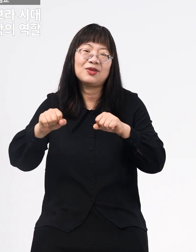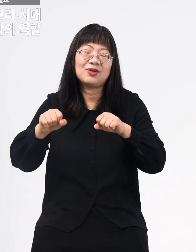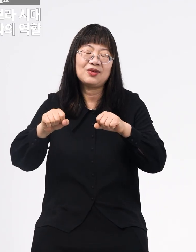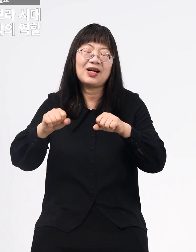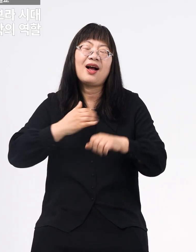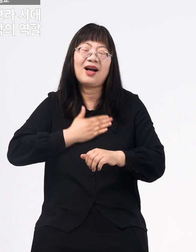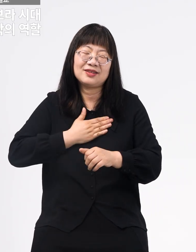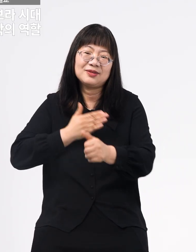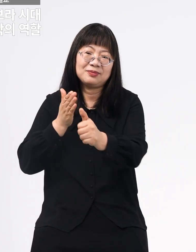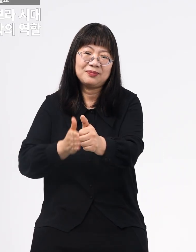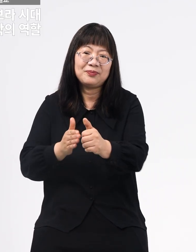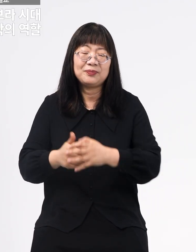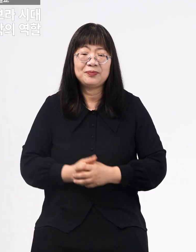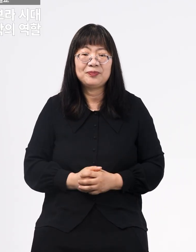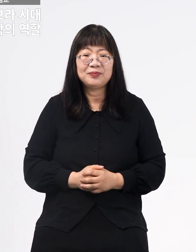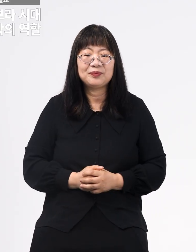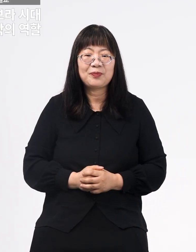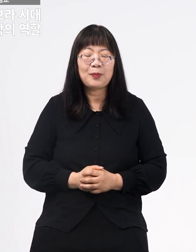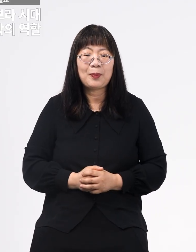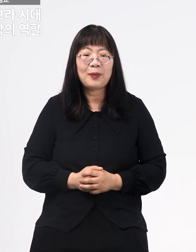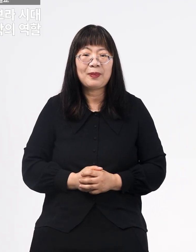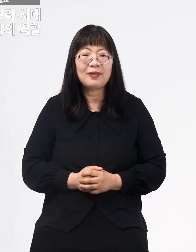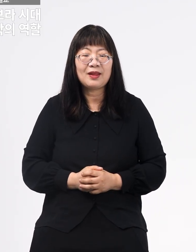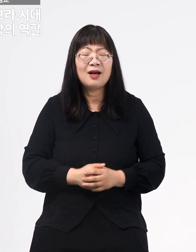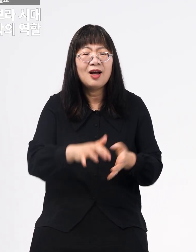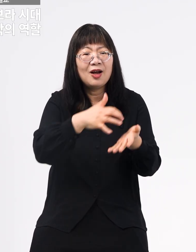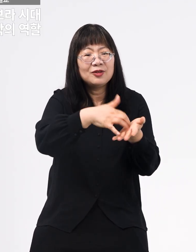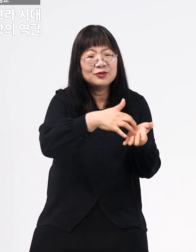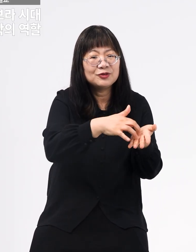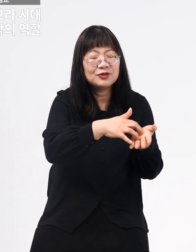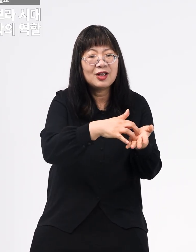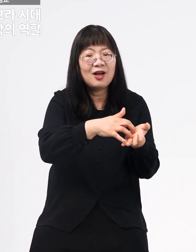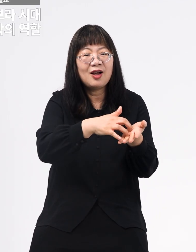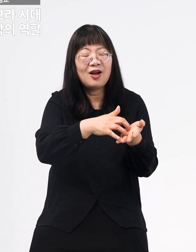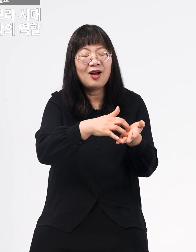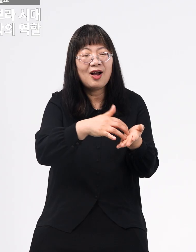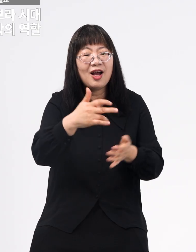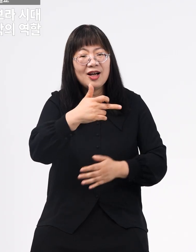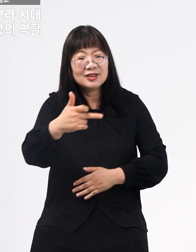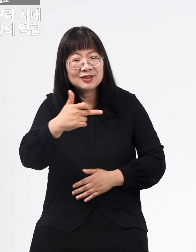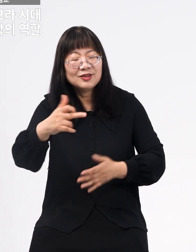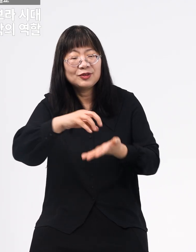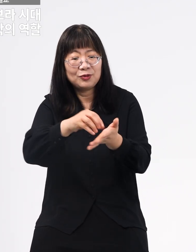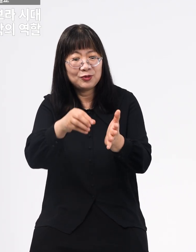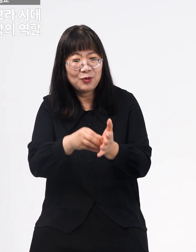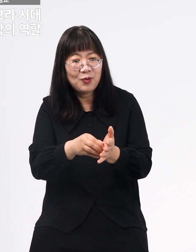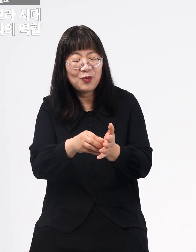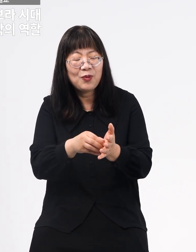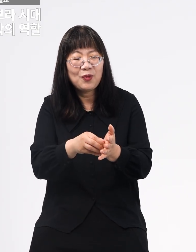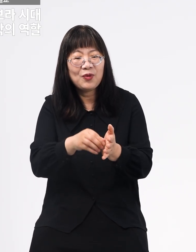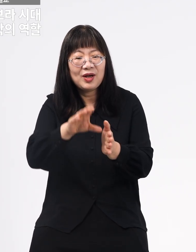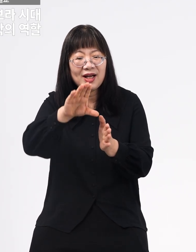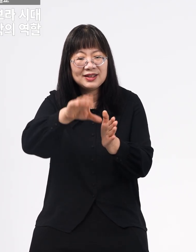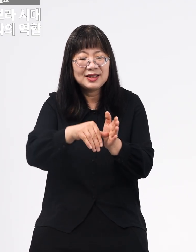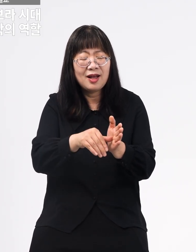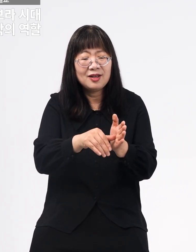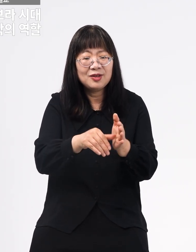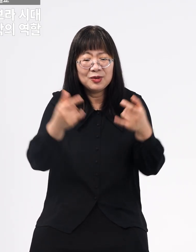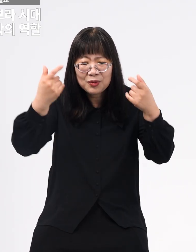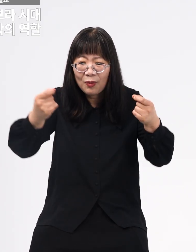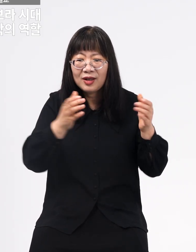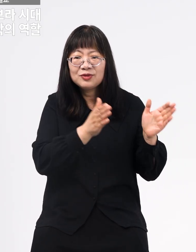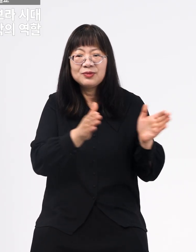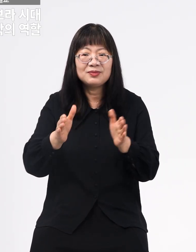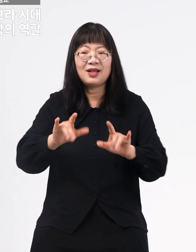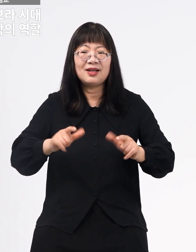그런 시대에 규모와 규모로 숫자와 숫자로 크기와 크기로 시대를 준비시키는 것이